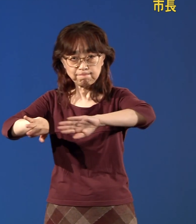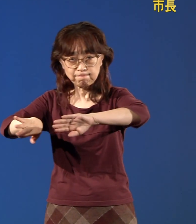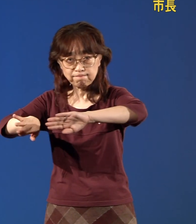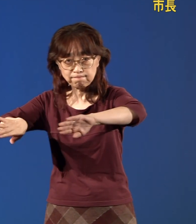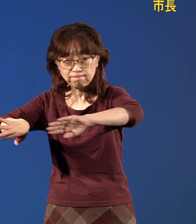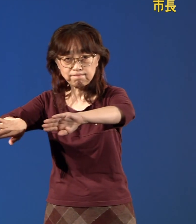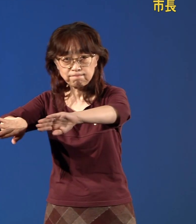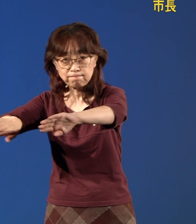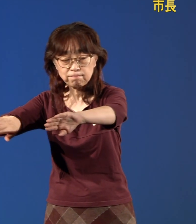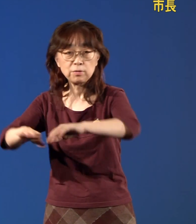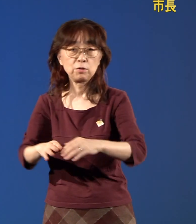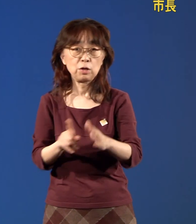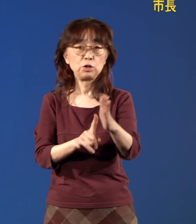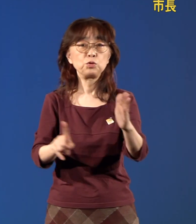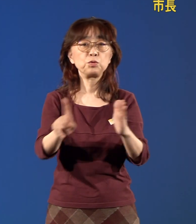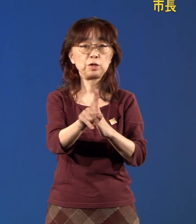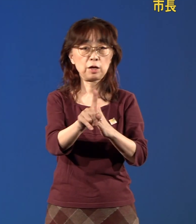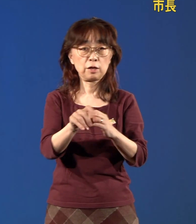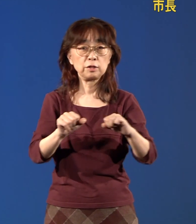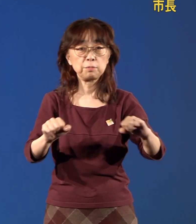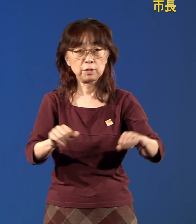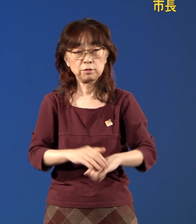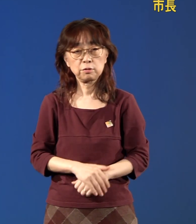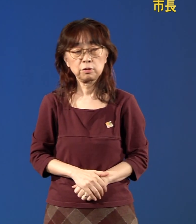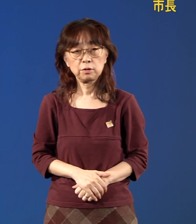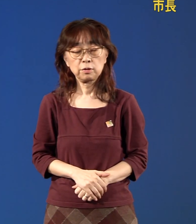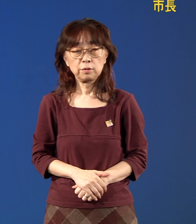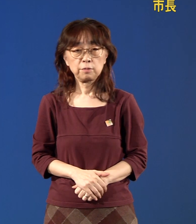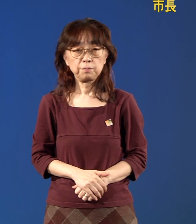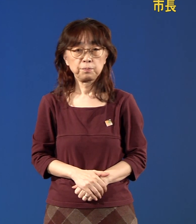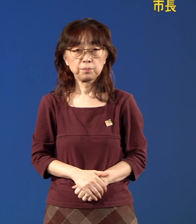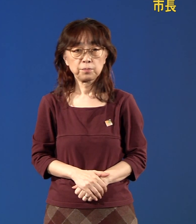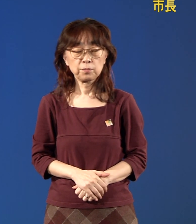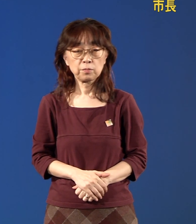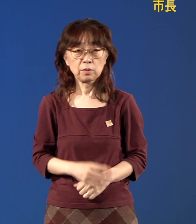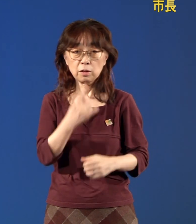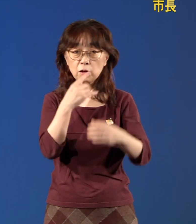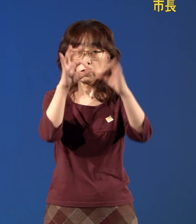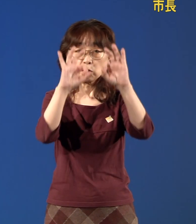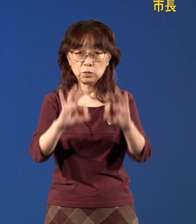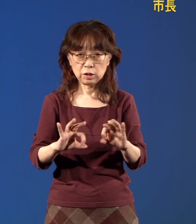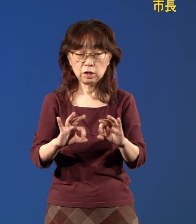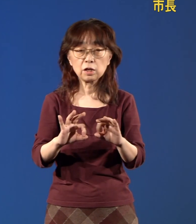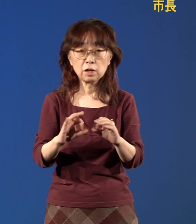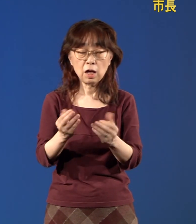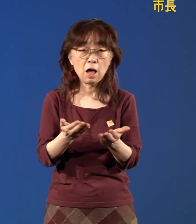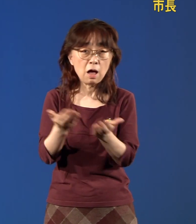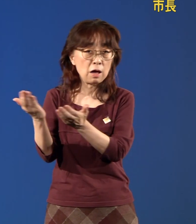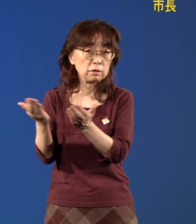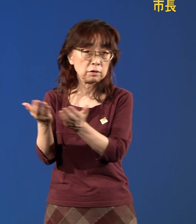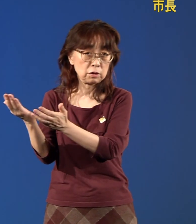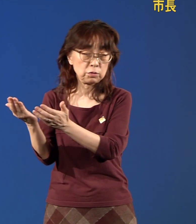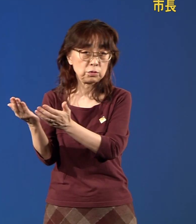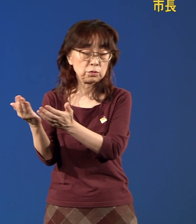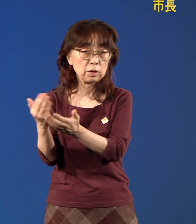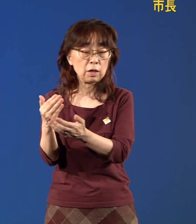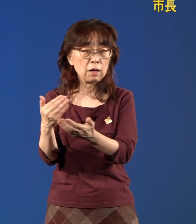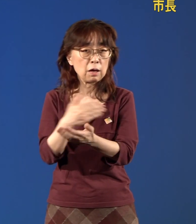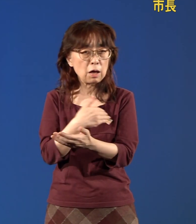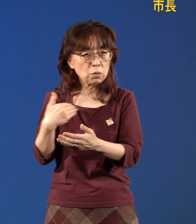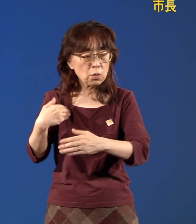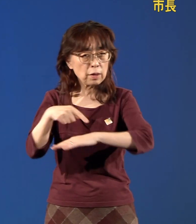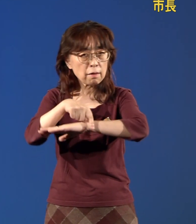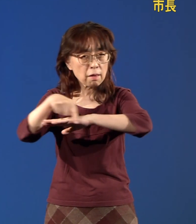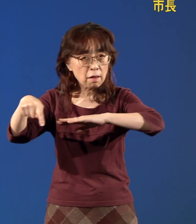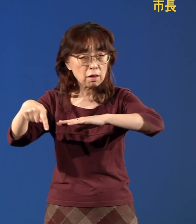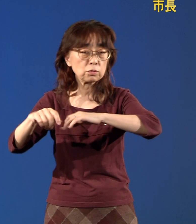していくという状況になると思います。ですから、排雪が可能な計画というのを進めていきますけれども、それだけでは多